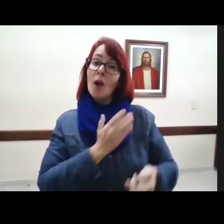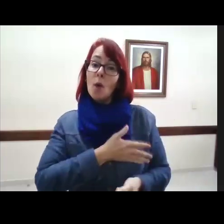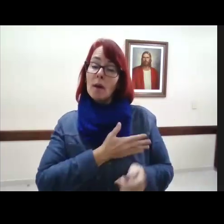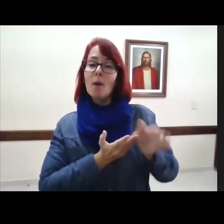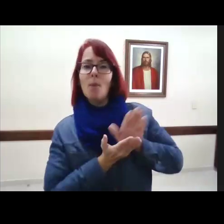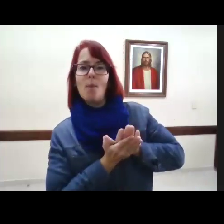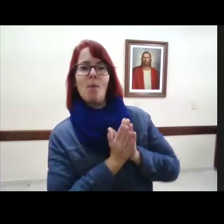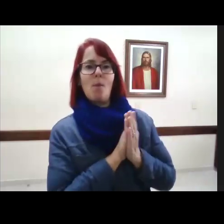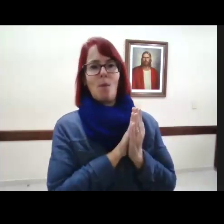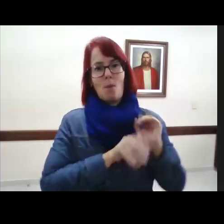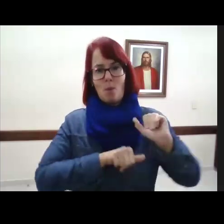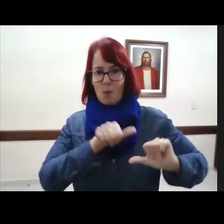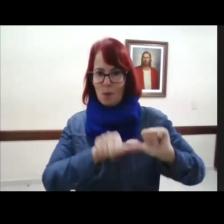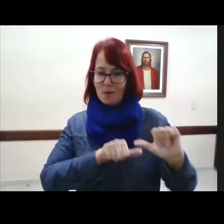coração.